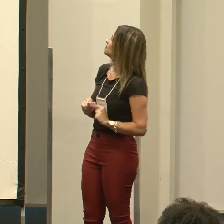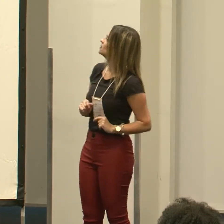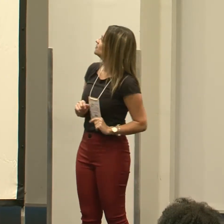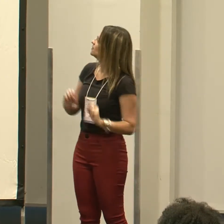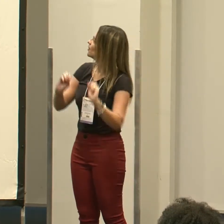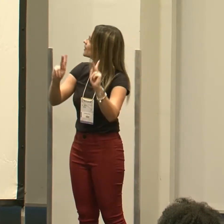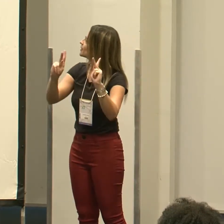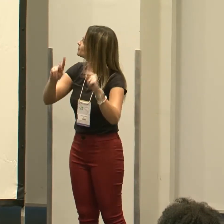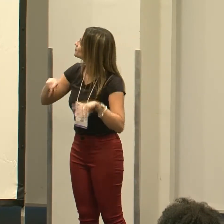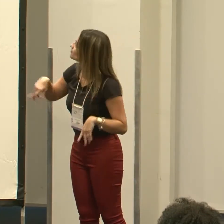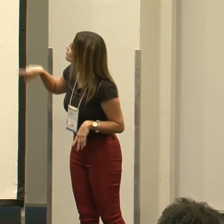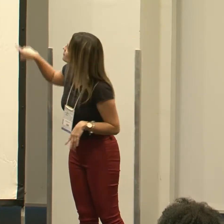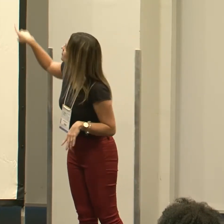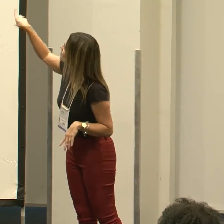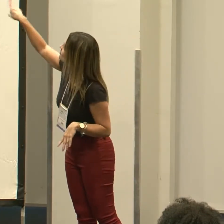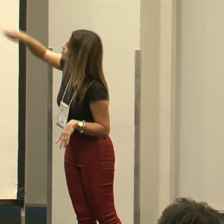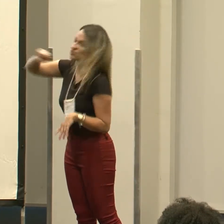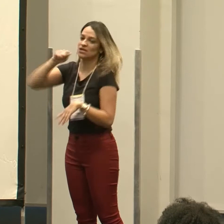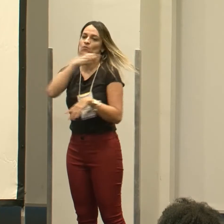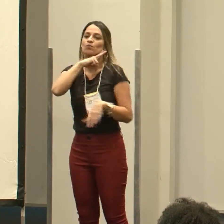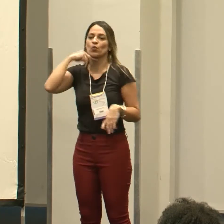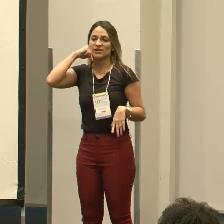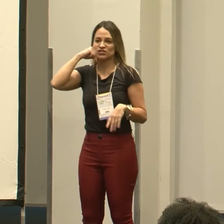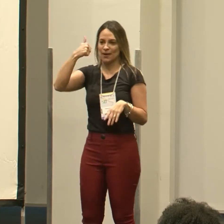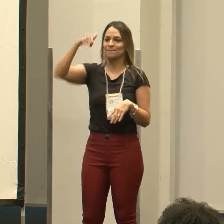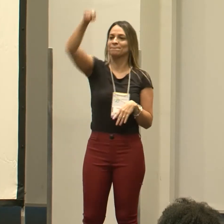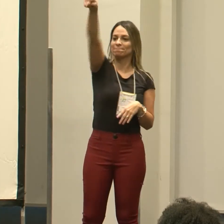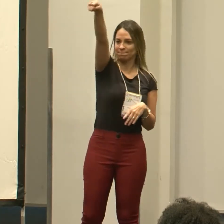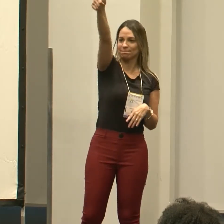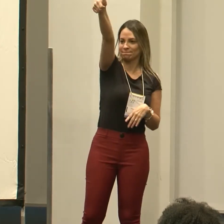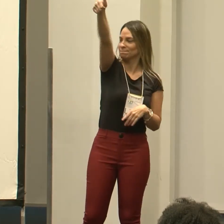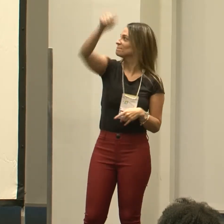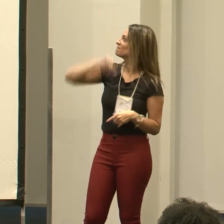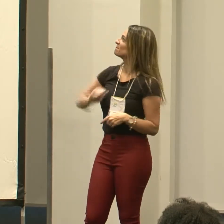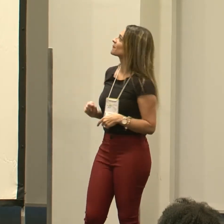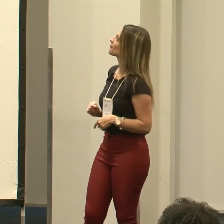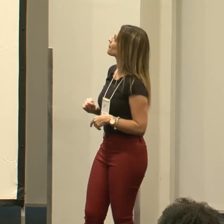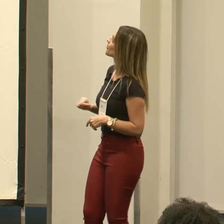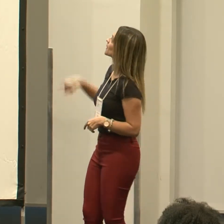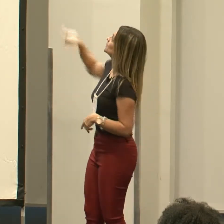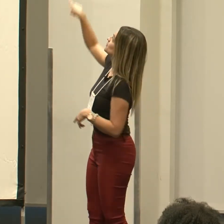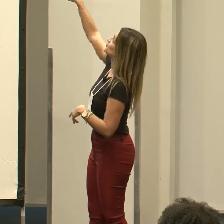Então a gente que estuda no INES precisa lembrar disso. Então falamos de Rouet, pode passar.